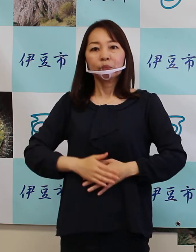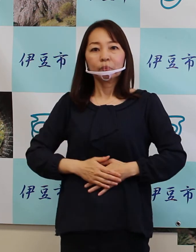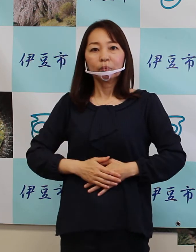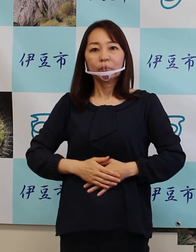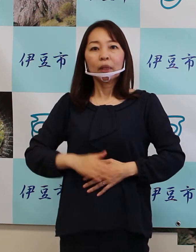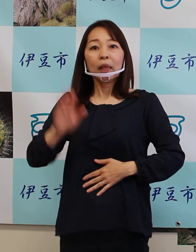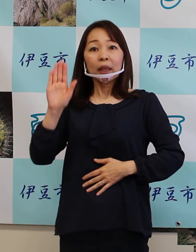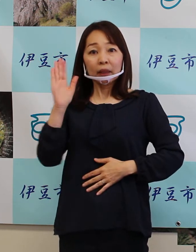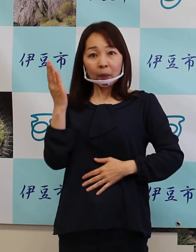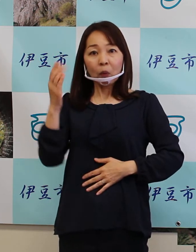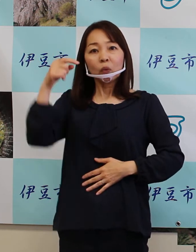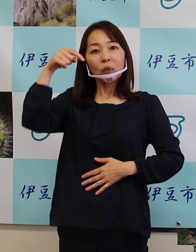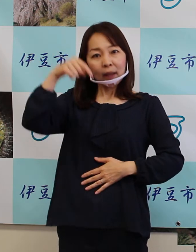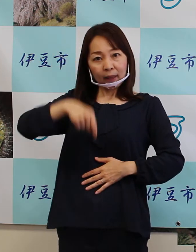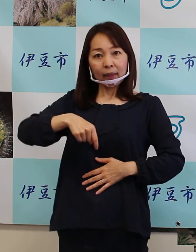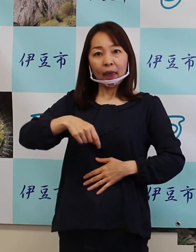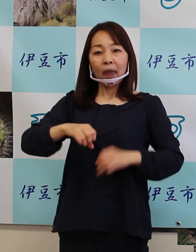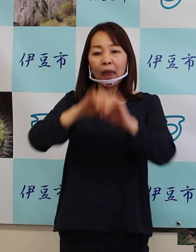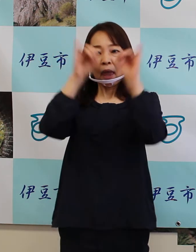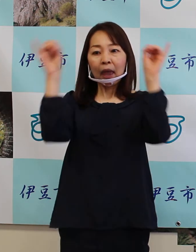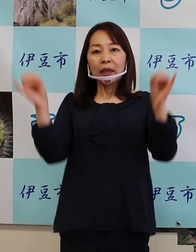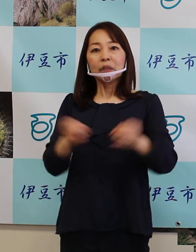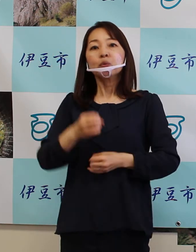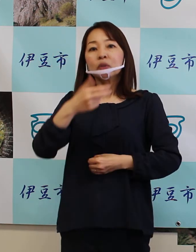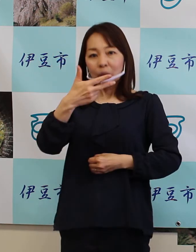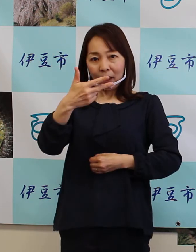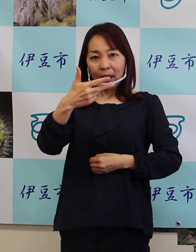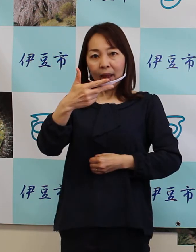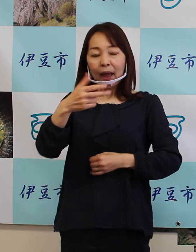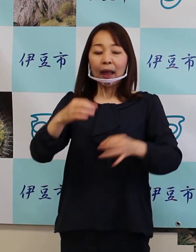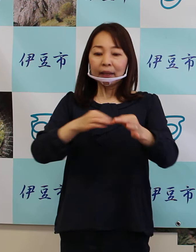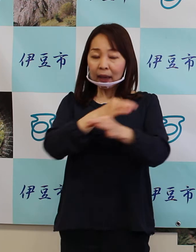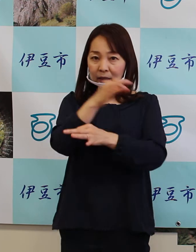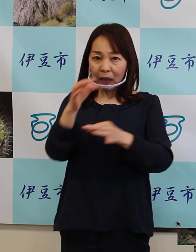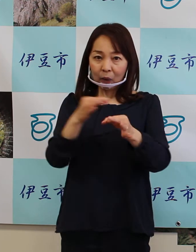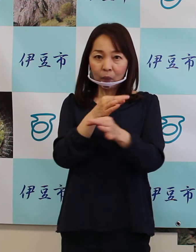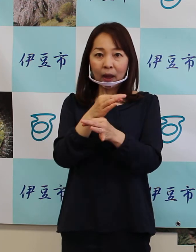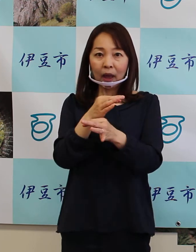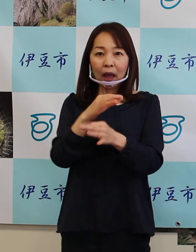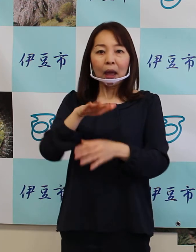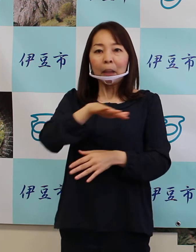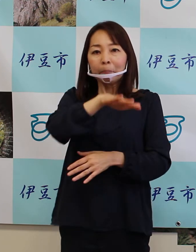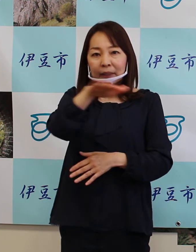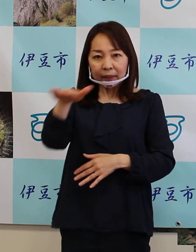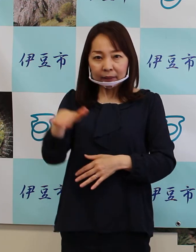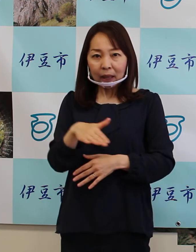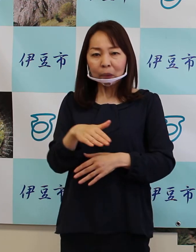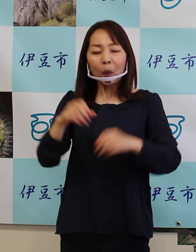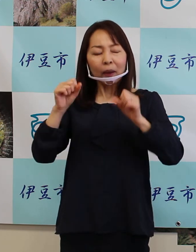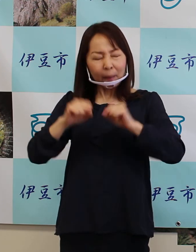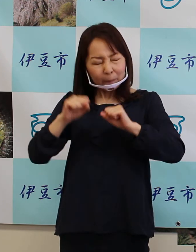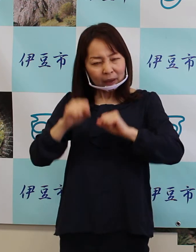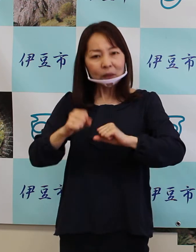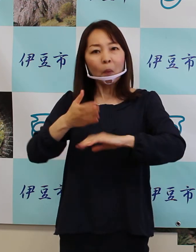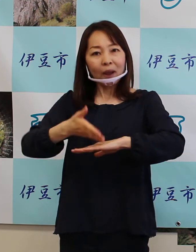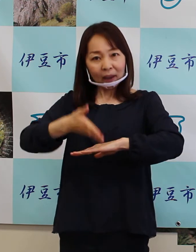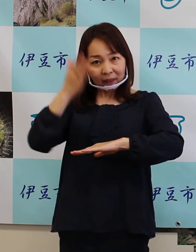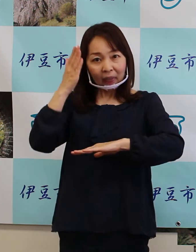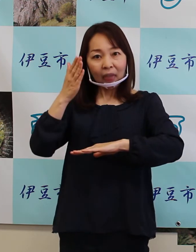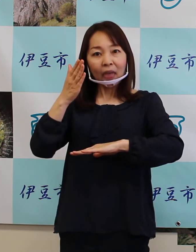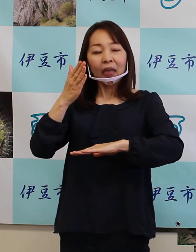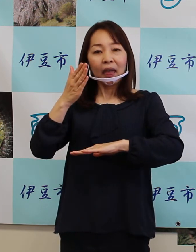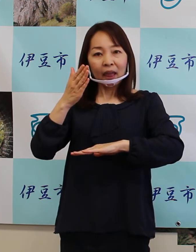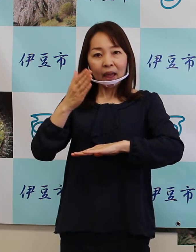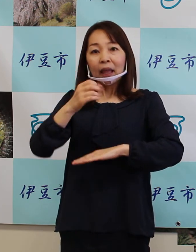ただその中にあって、伊豆市は経済は皆さんの頑張りで随